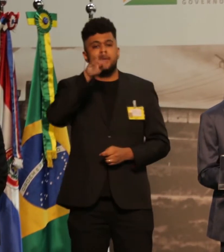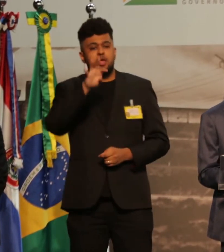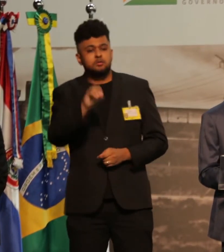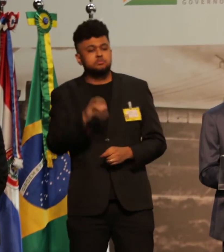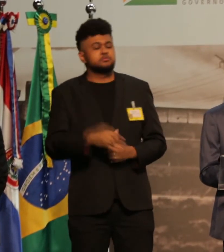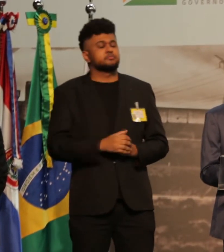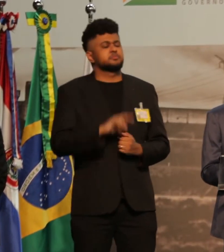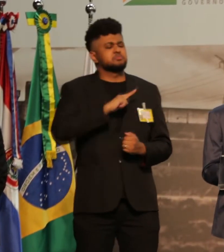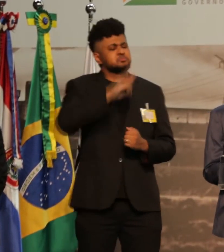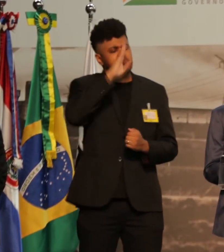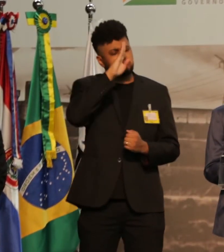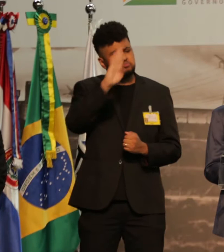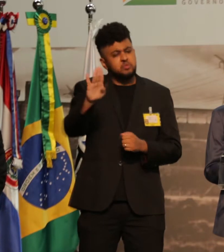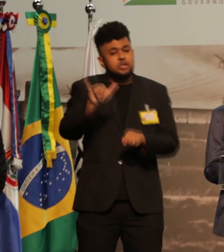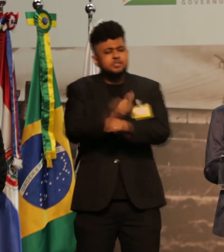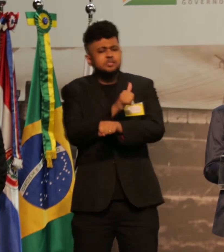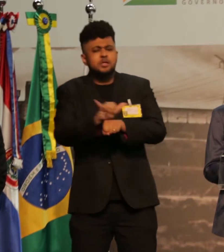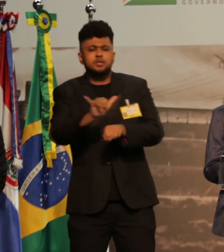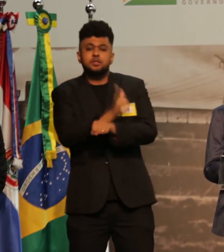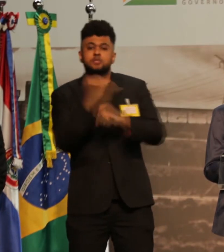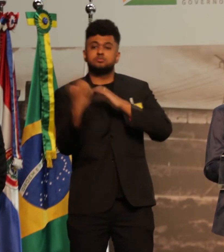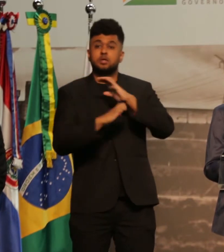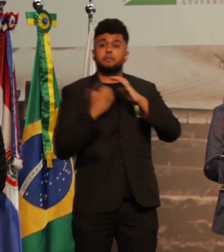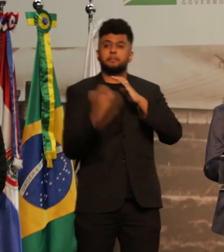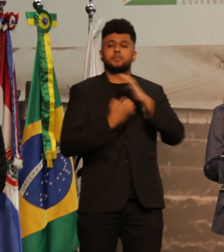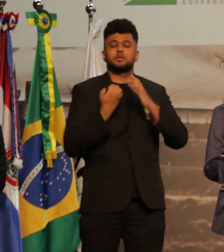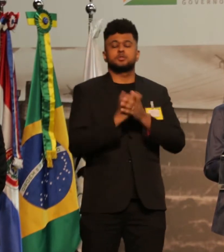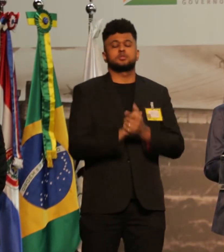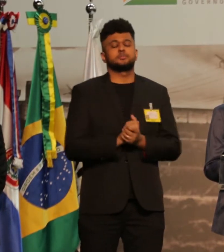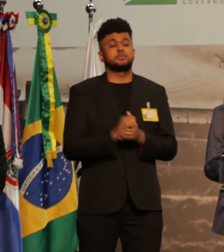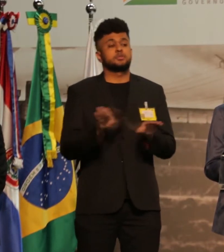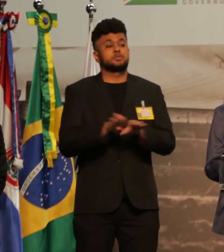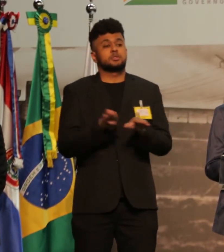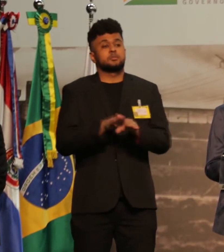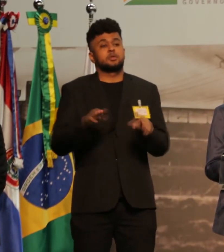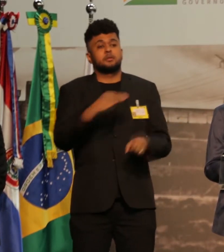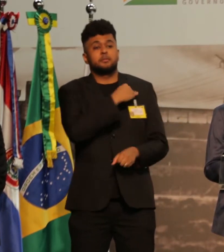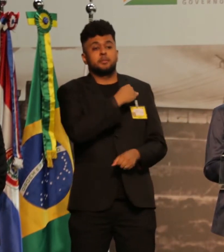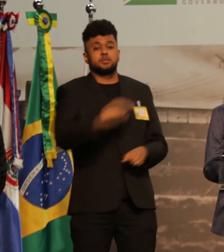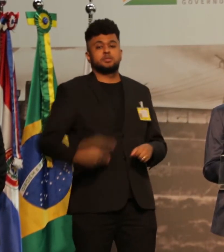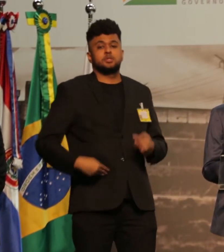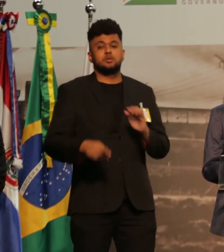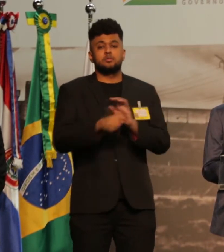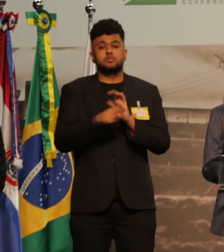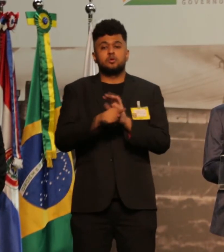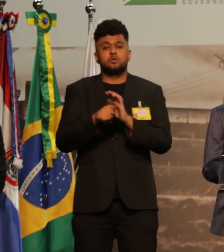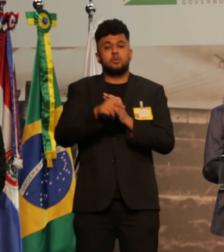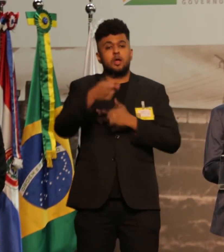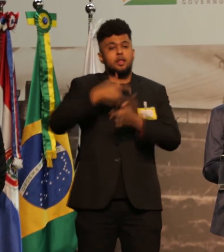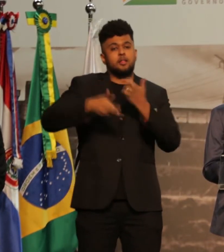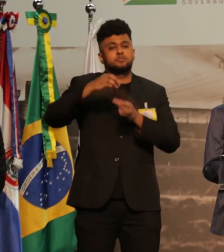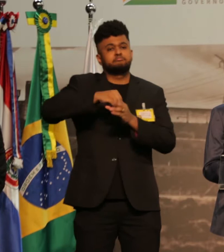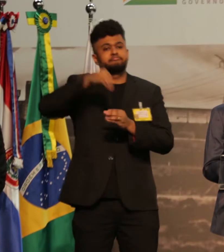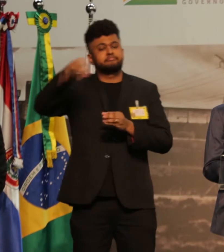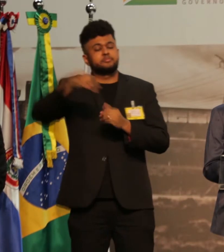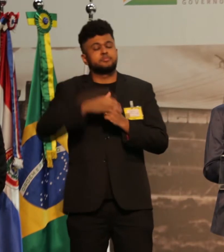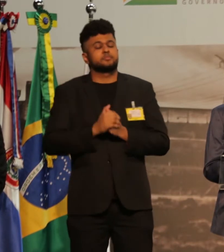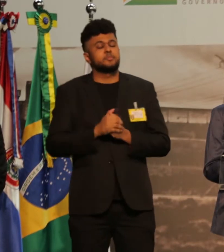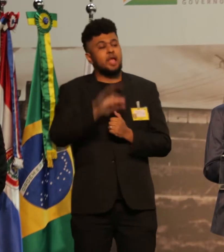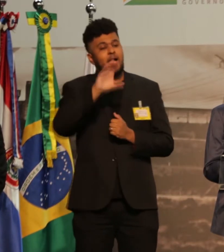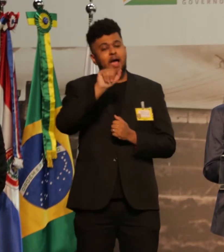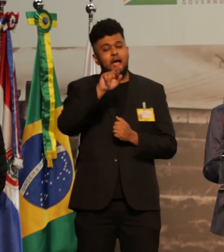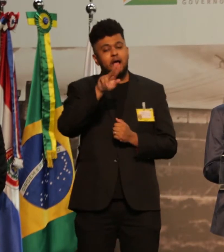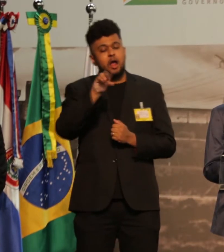pelo direcionamento estratégico da empresa. Ao Ministério das Relações Exteriores, no nome do chanceler